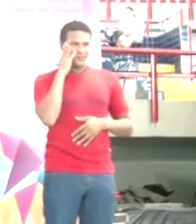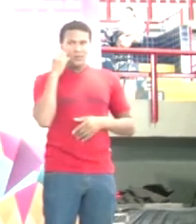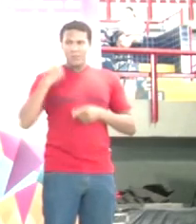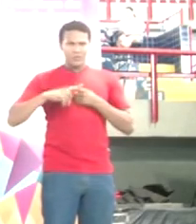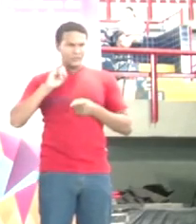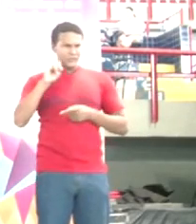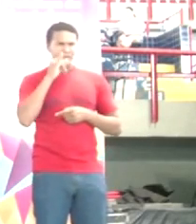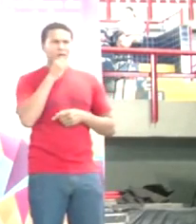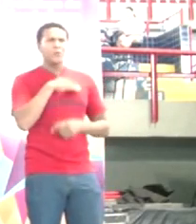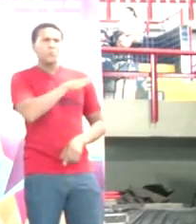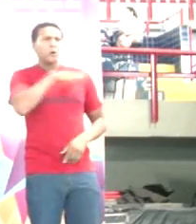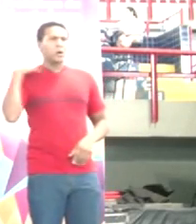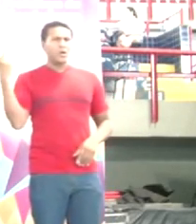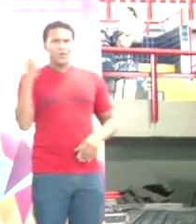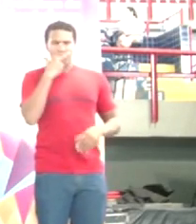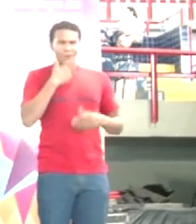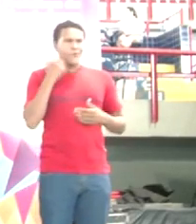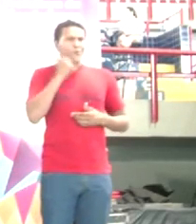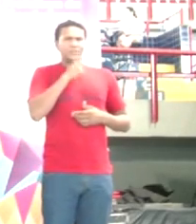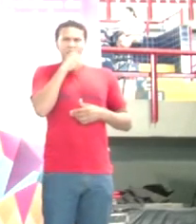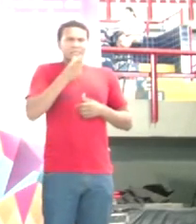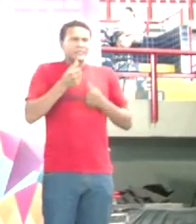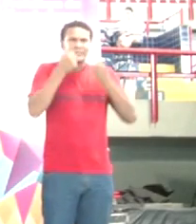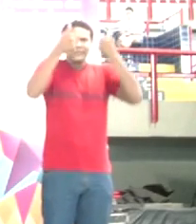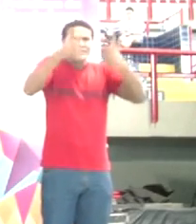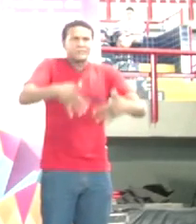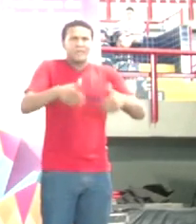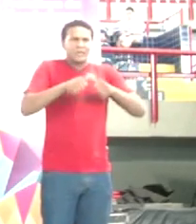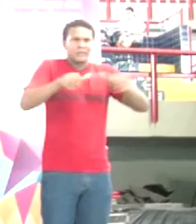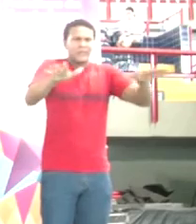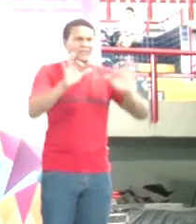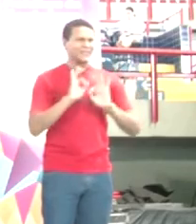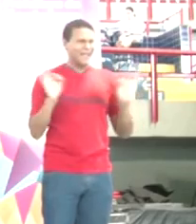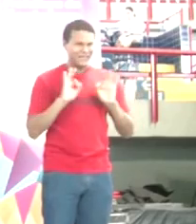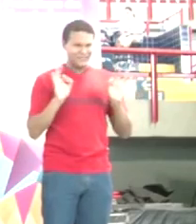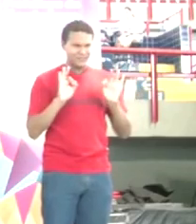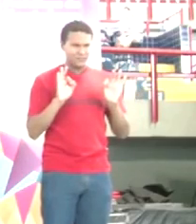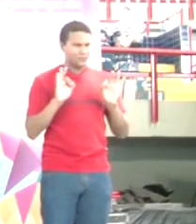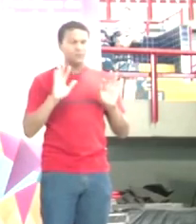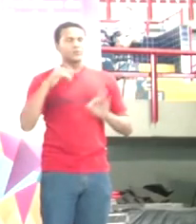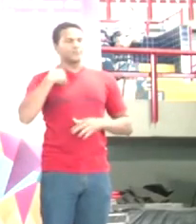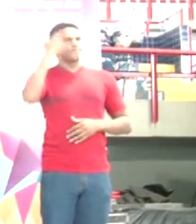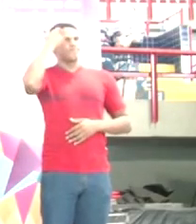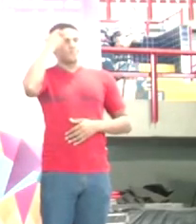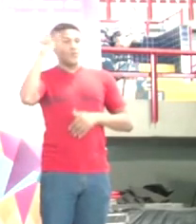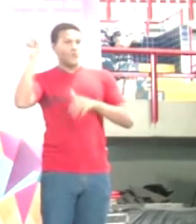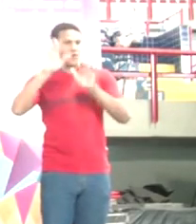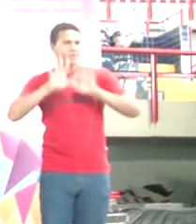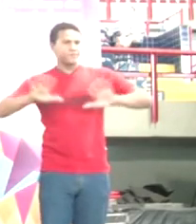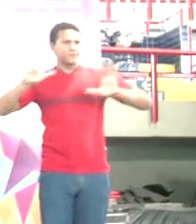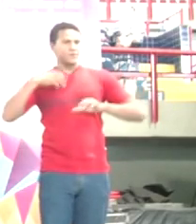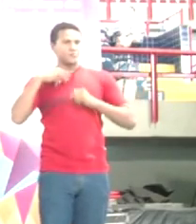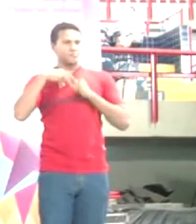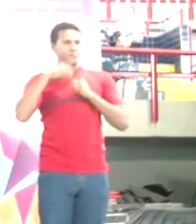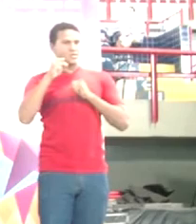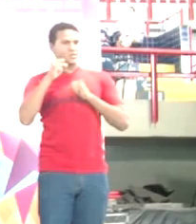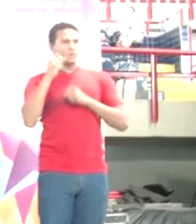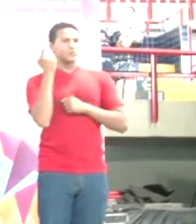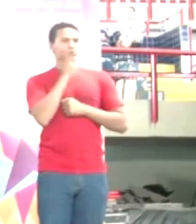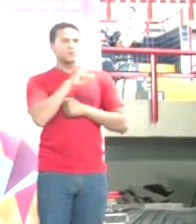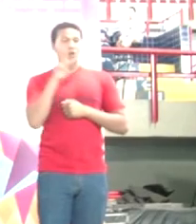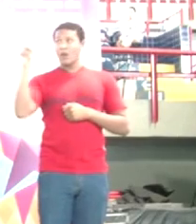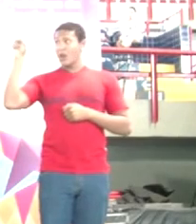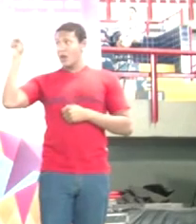é uma frustração muito grande. Ao que foi que eu fiz? Fiz o meu mestrado aqui na UFC e lá eu desenvolvi um